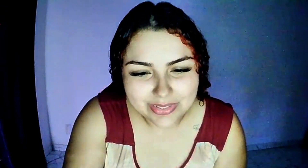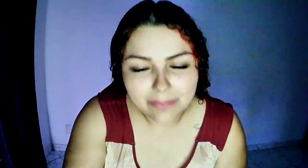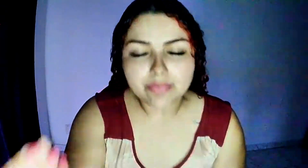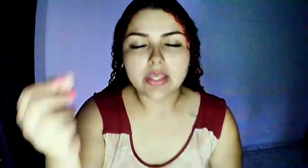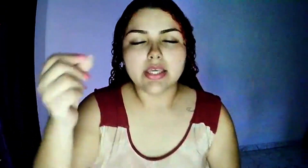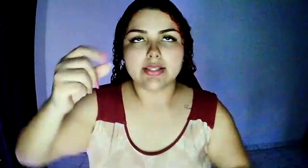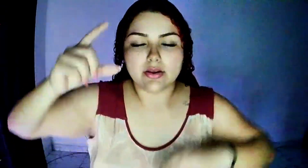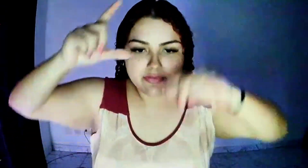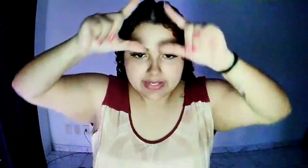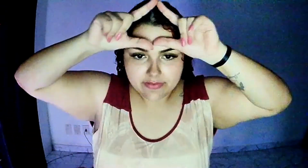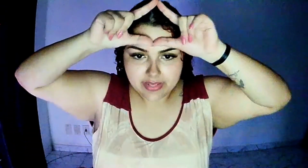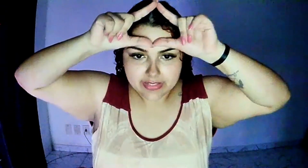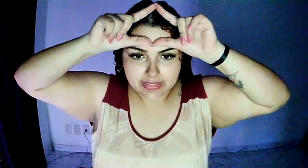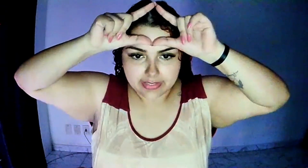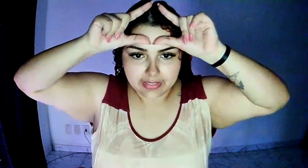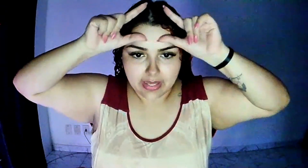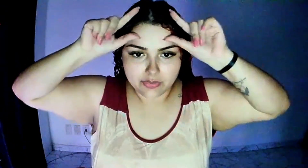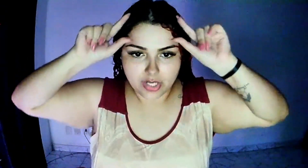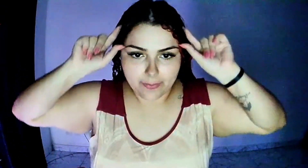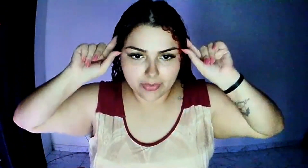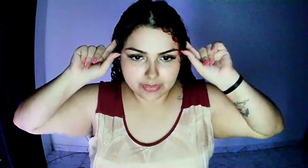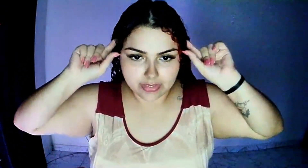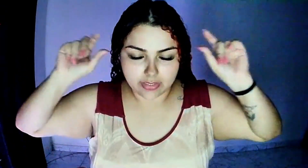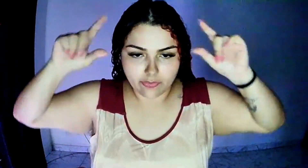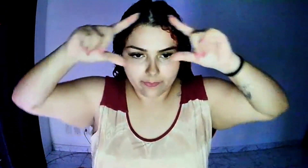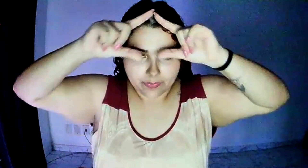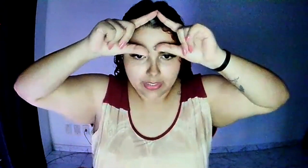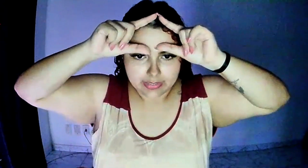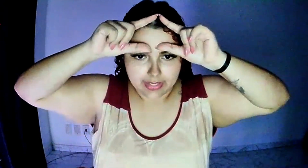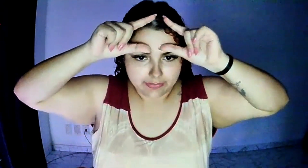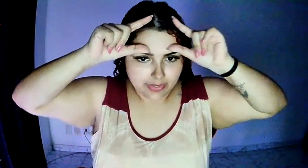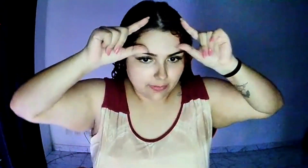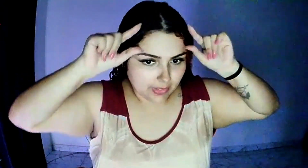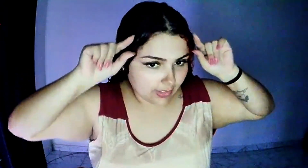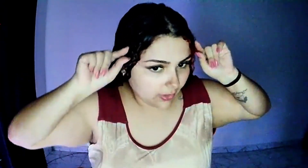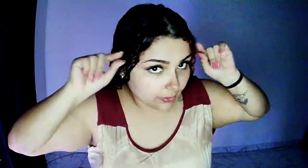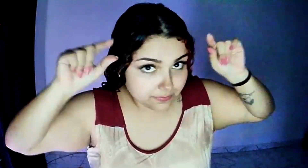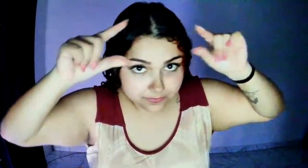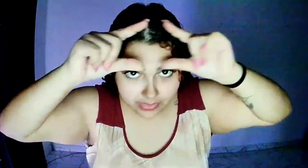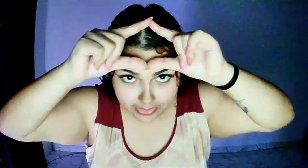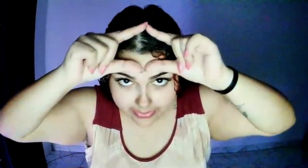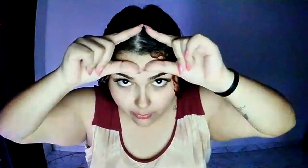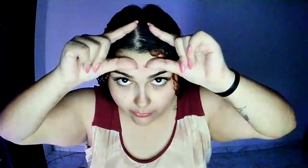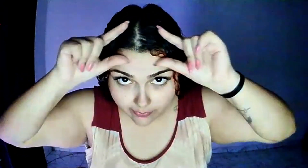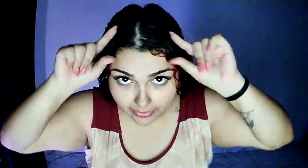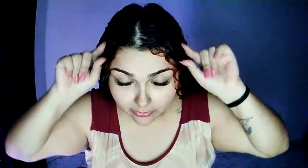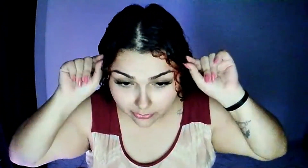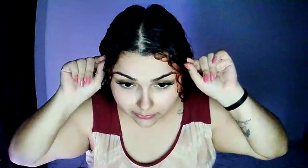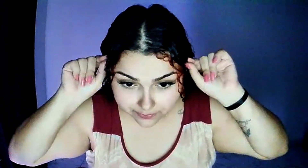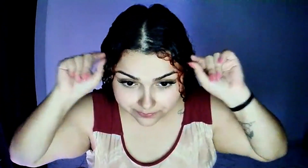né? Então, faz referência aqui ao chapéuzinho da enfermeira, ó. Esse é o movimento.